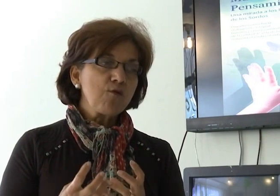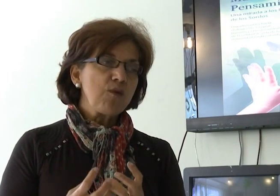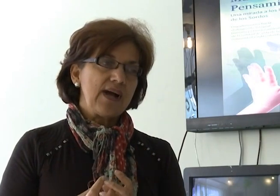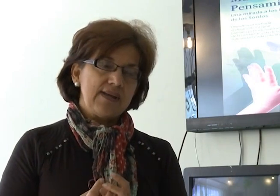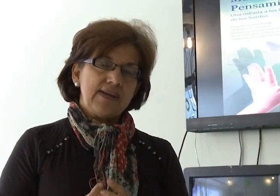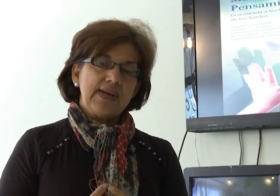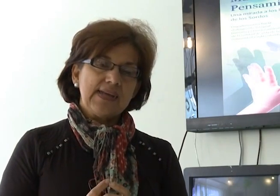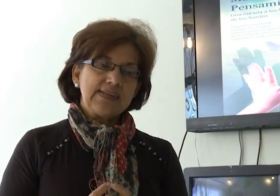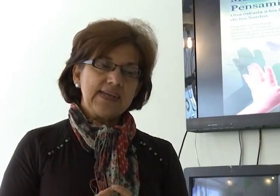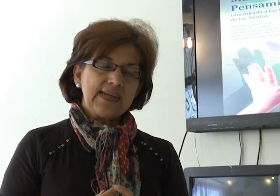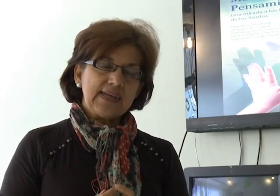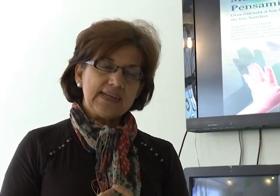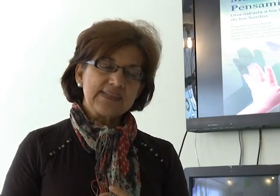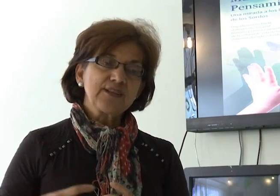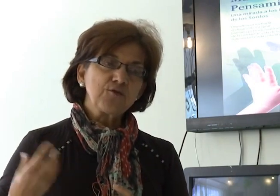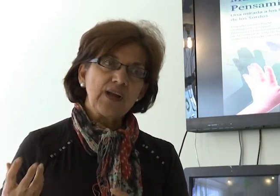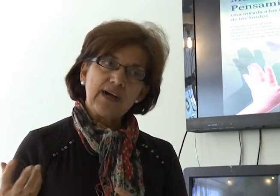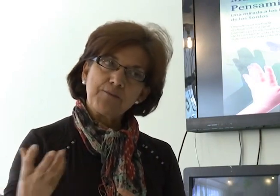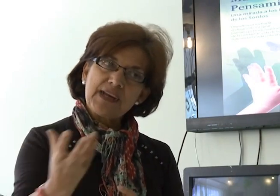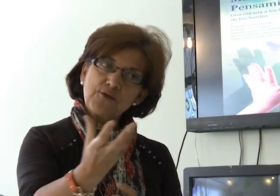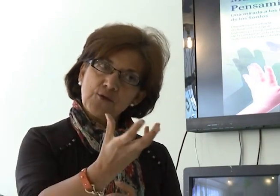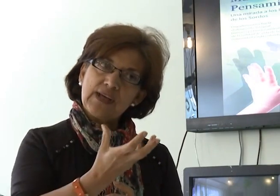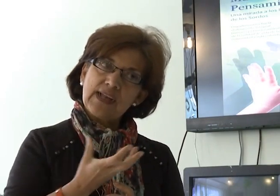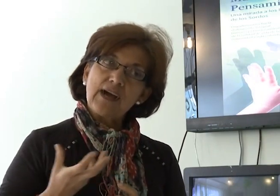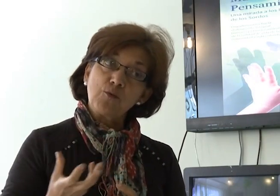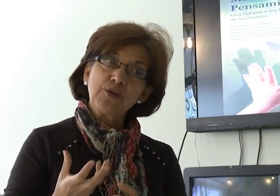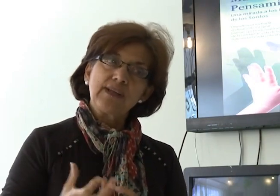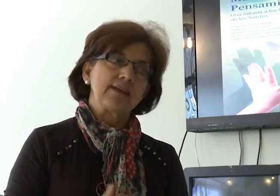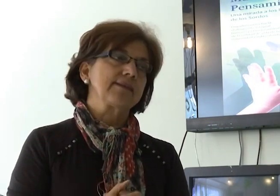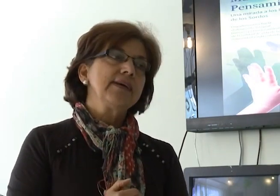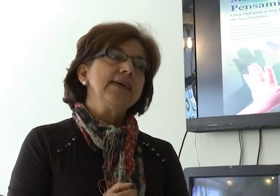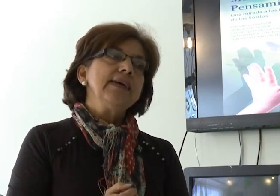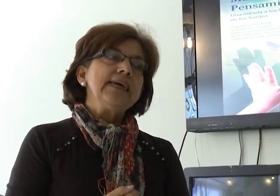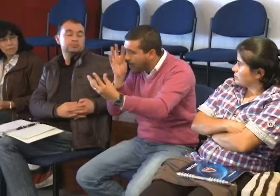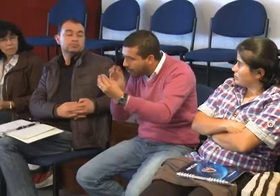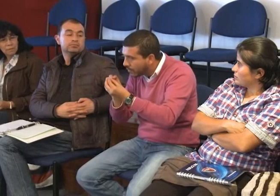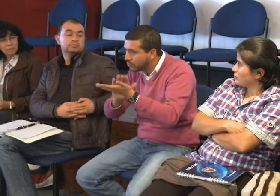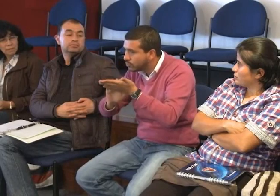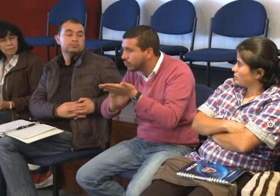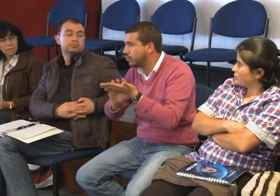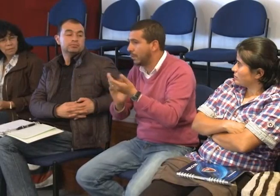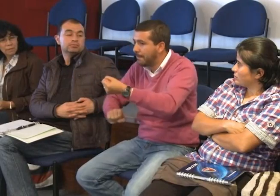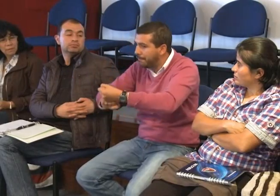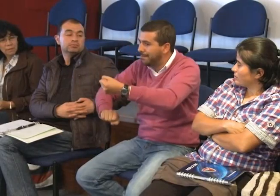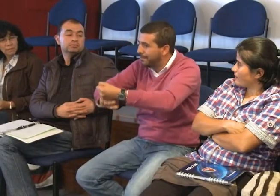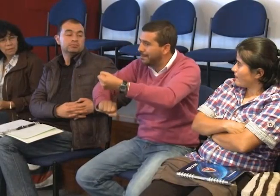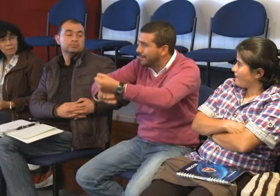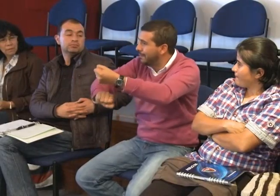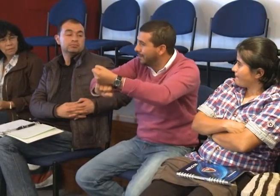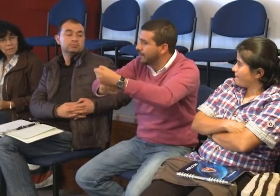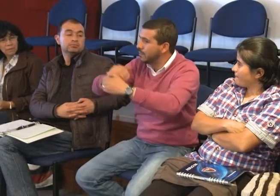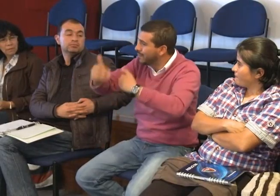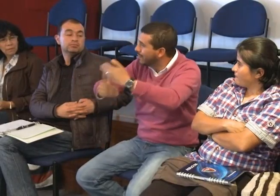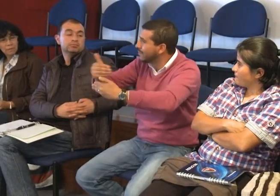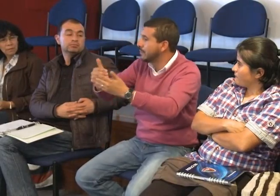lengua tiene que circular para toda la comunidad. Este es un proceso de apoyo constante, es un